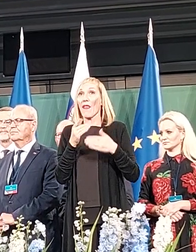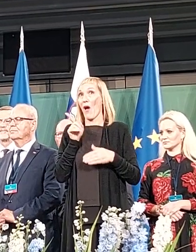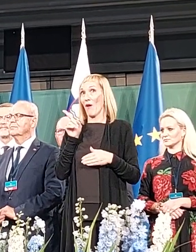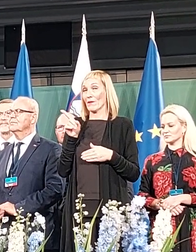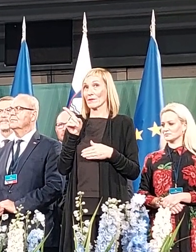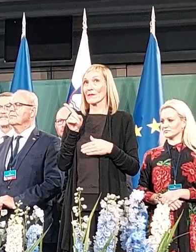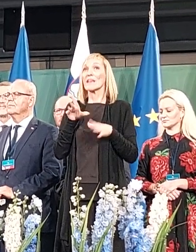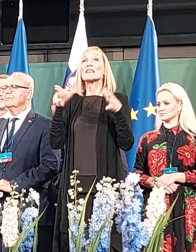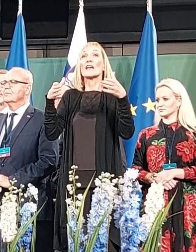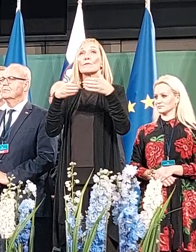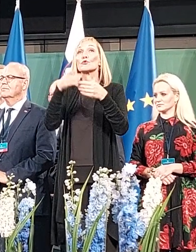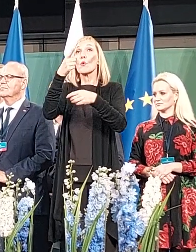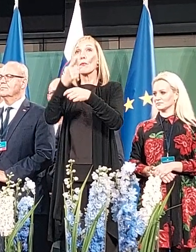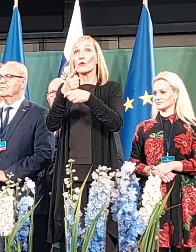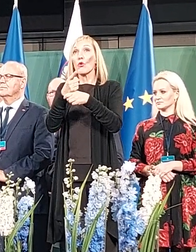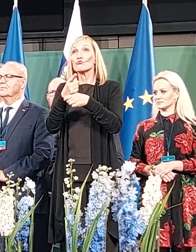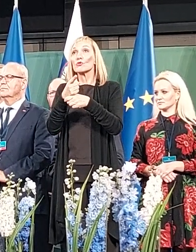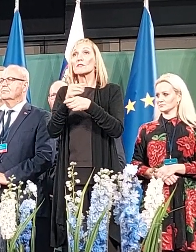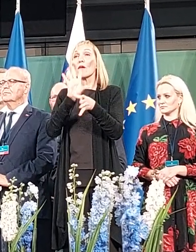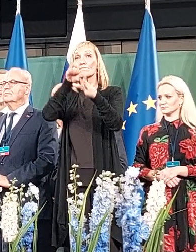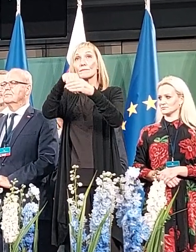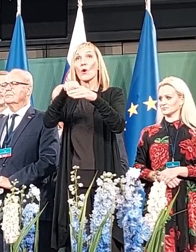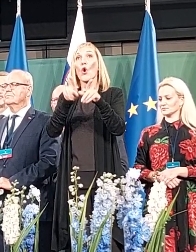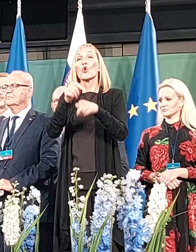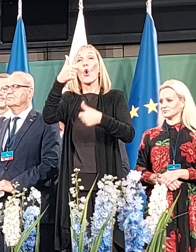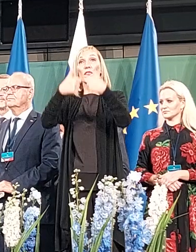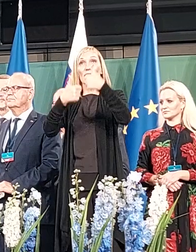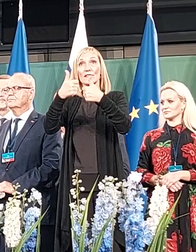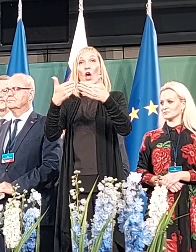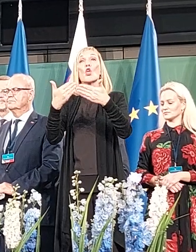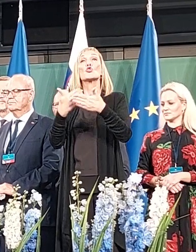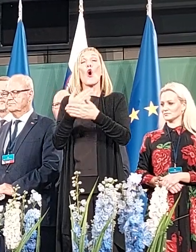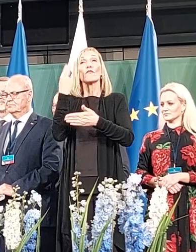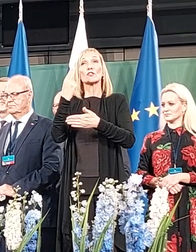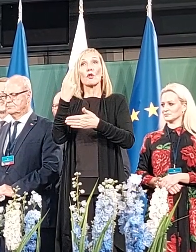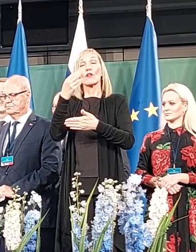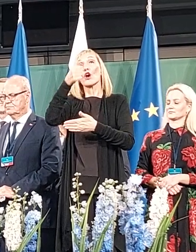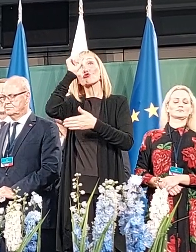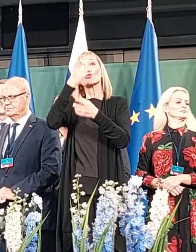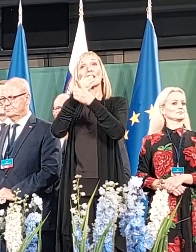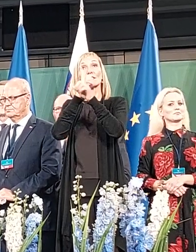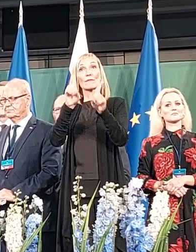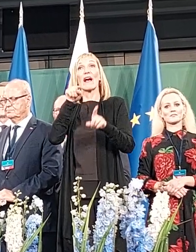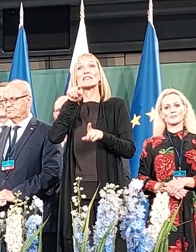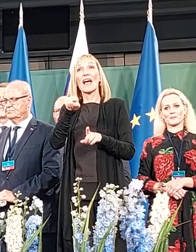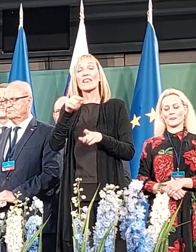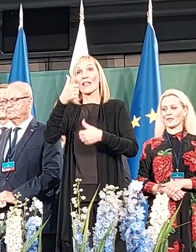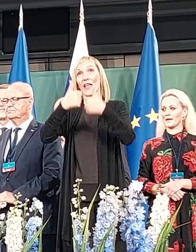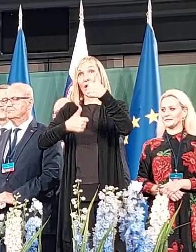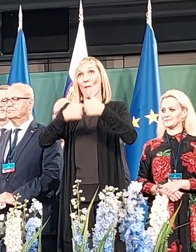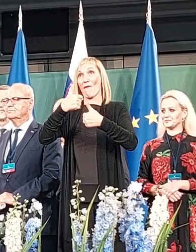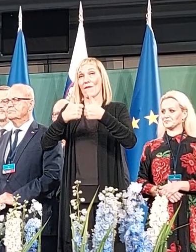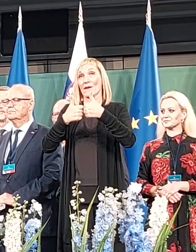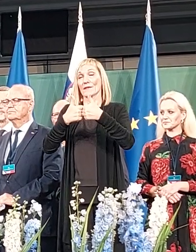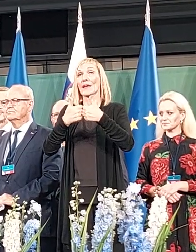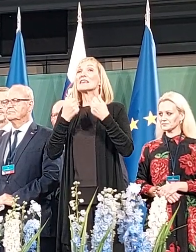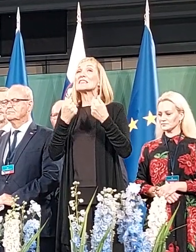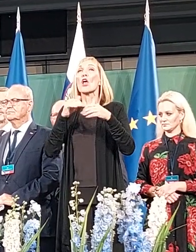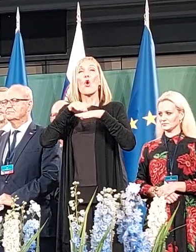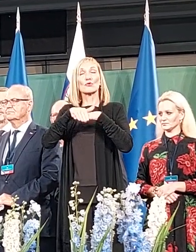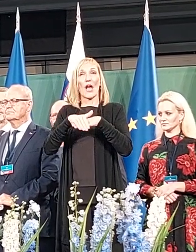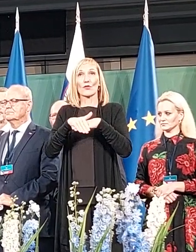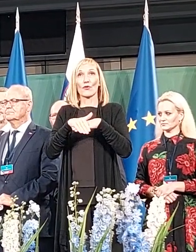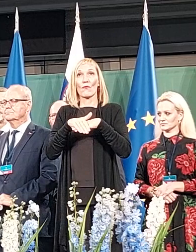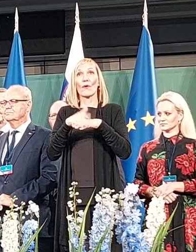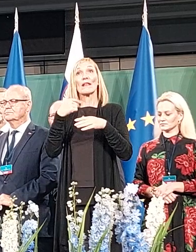da smo se skupaj odločili, da vstopim kot kandidat Nove Slovenije krščanskih demokratov v to tekmo. Zadovoljen sem,